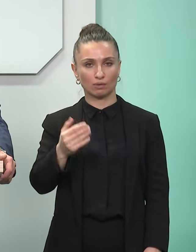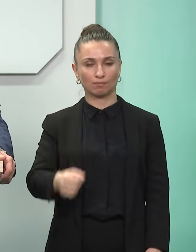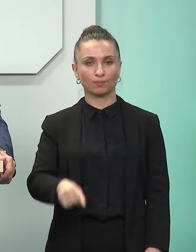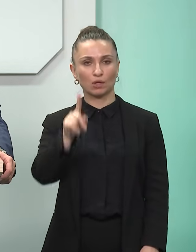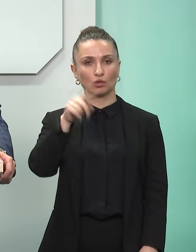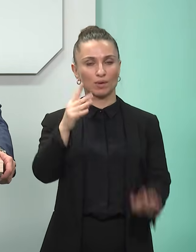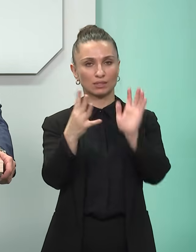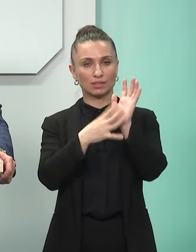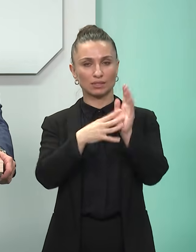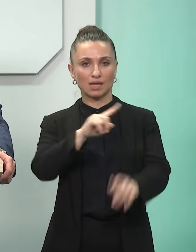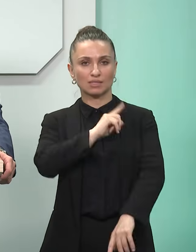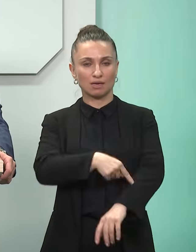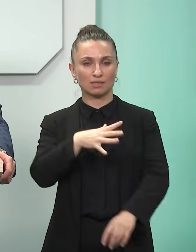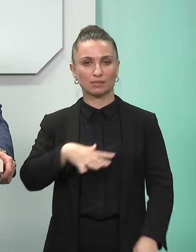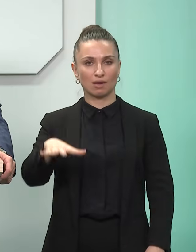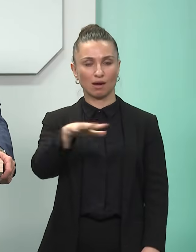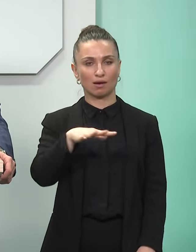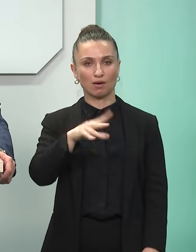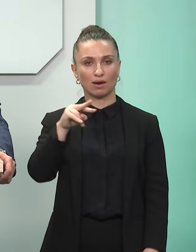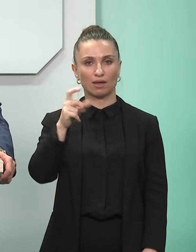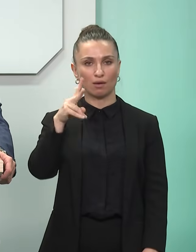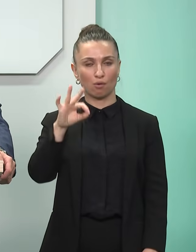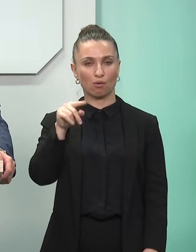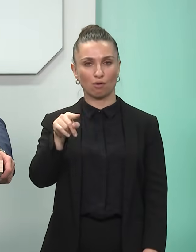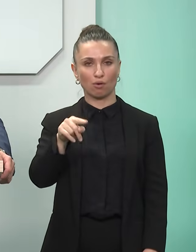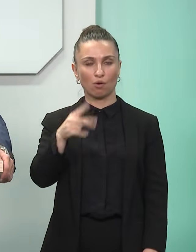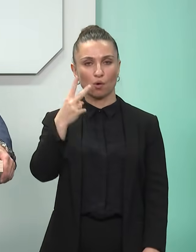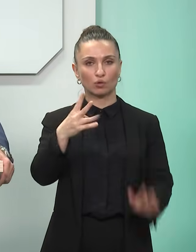1,73%. ნომერი 9 ძლიერი საქართველო ლელო